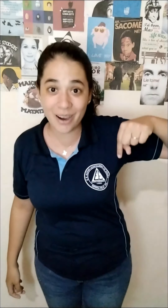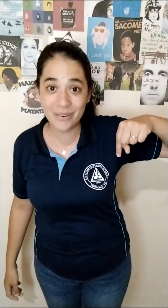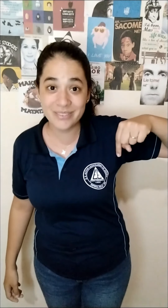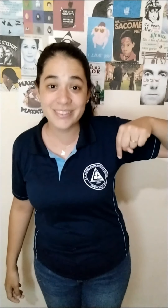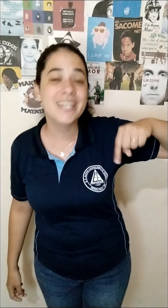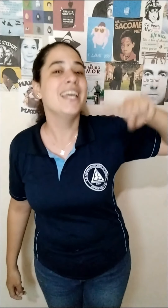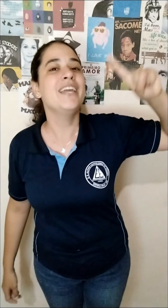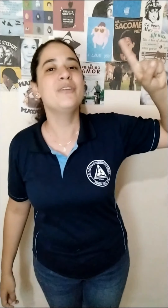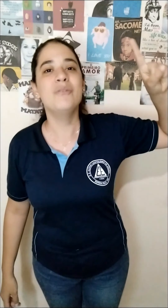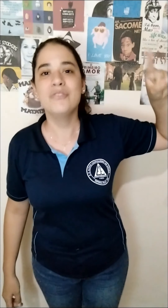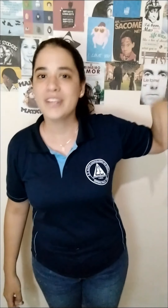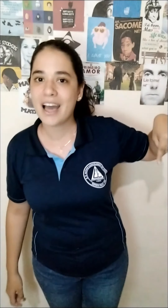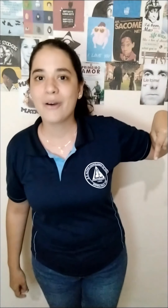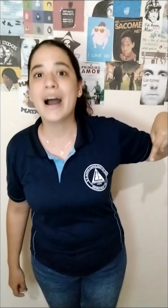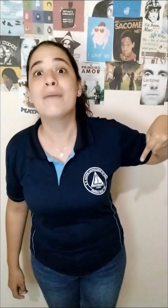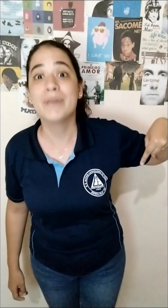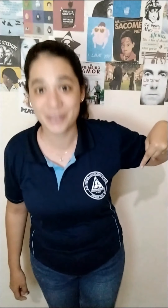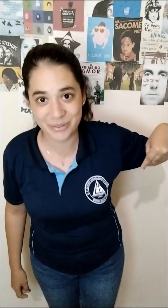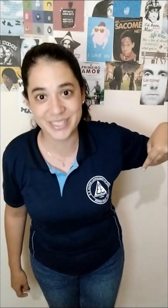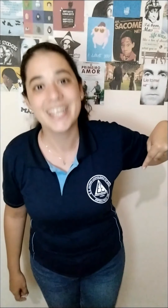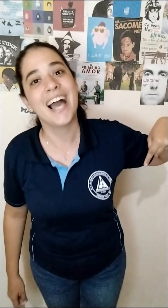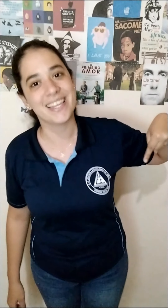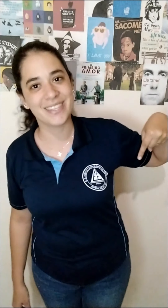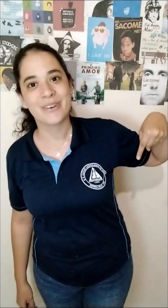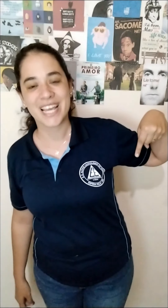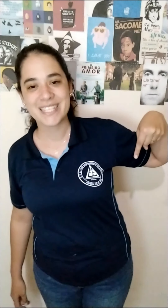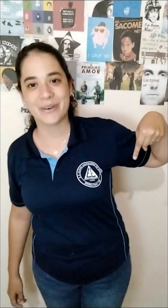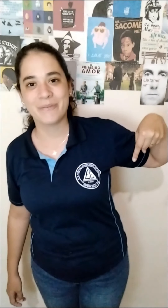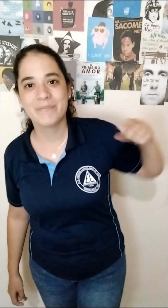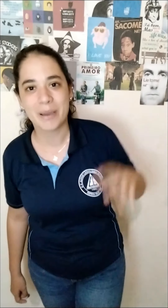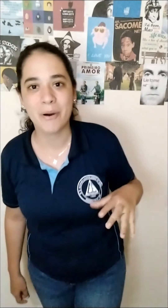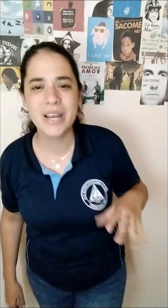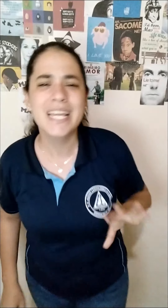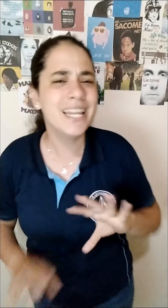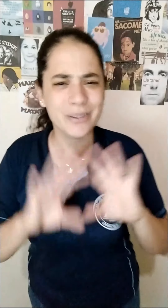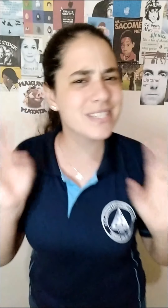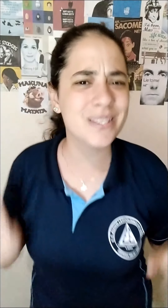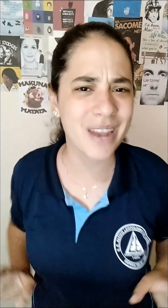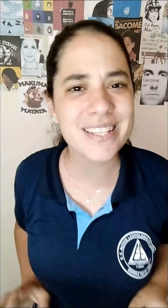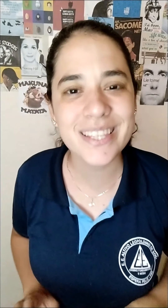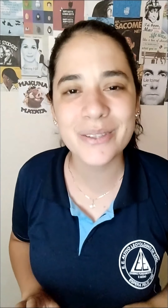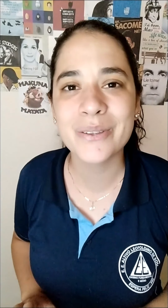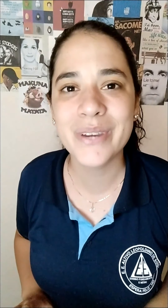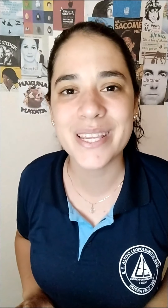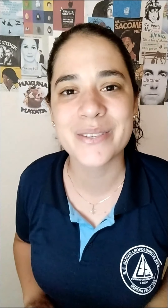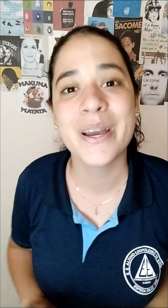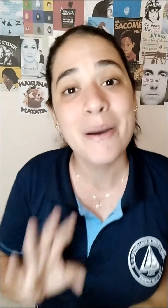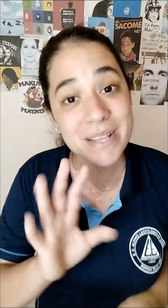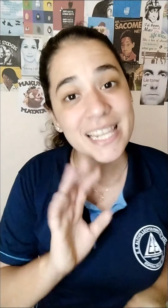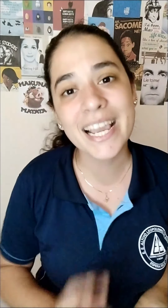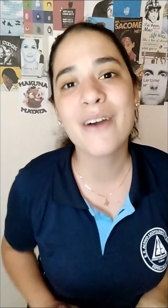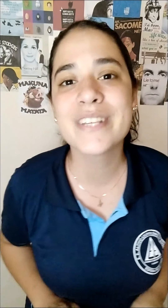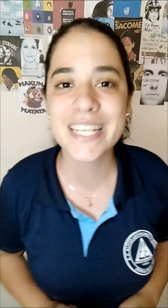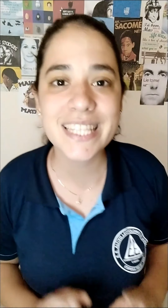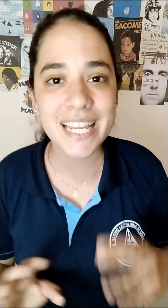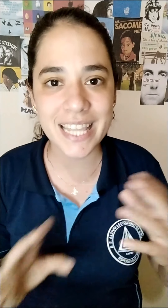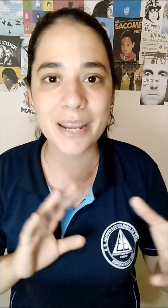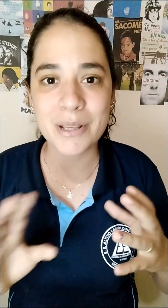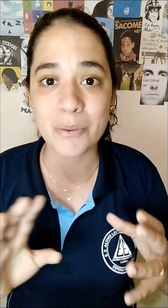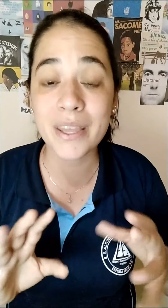não e no final a pergunta, a interrogação, tá bom? Nem todas as frases têm tudo isso, mas é legal vocês entenderem mais ou menos